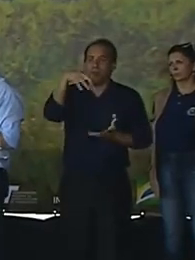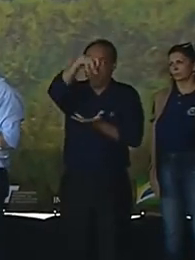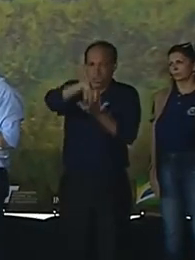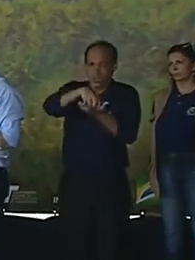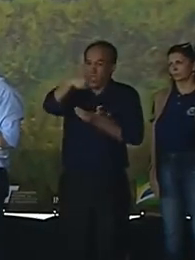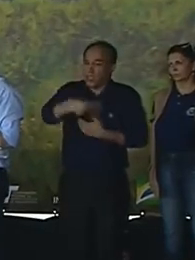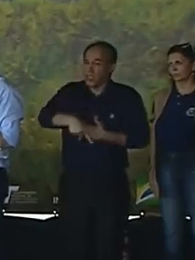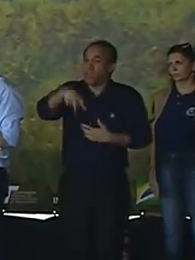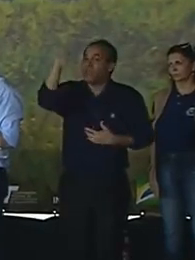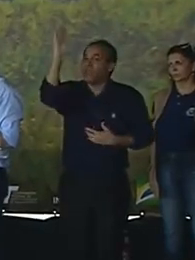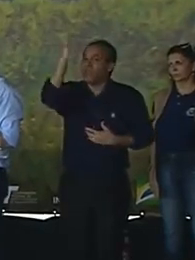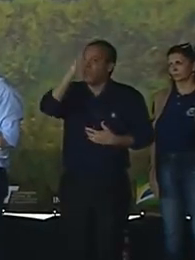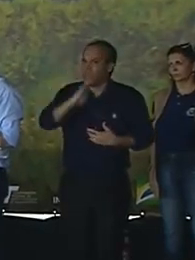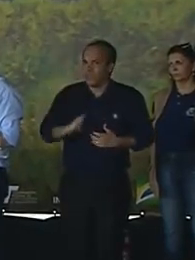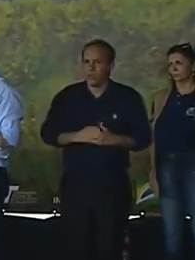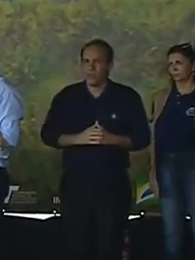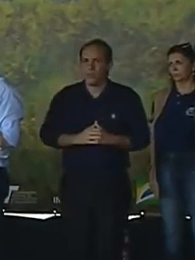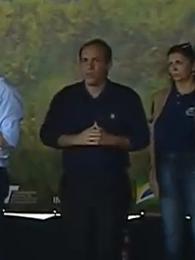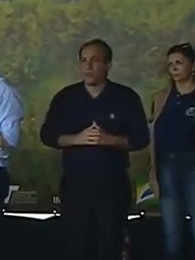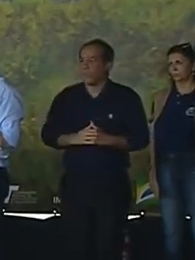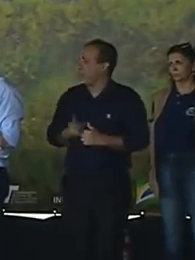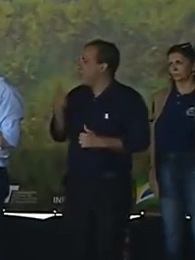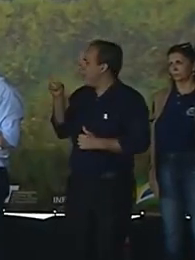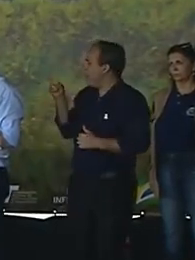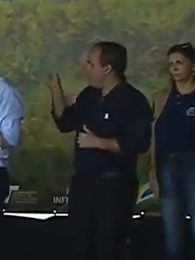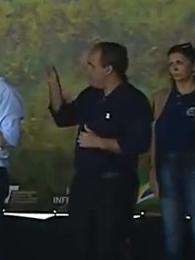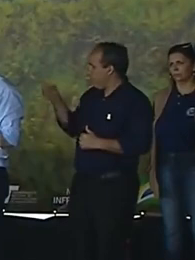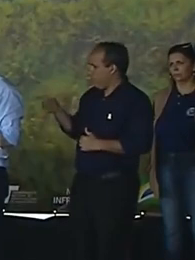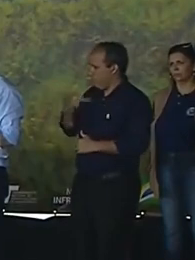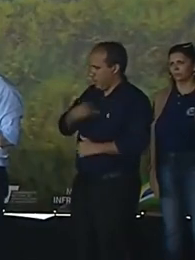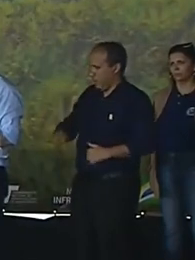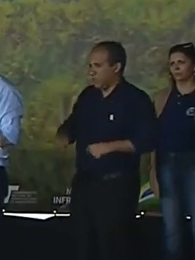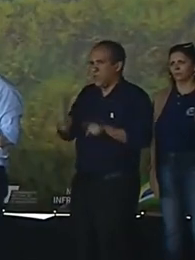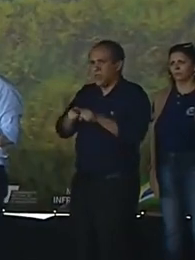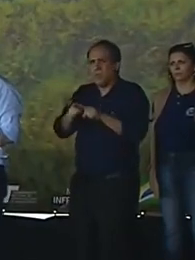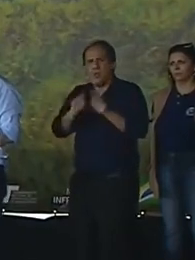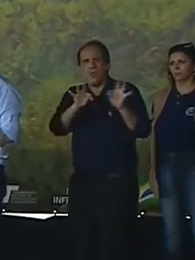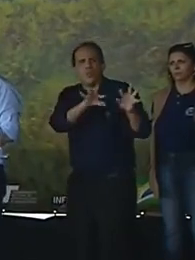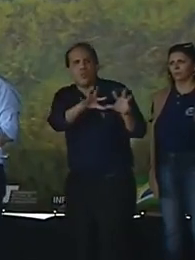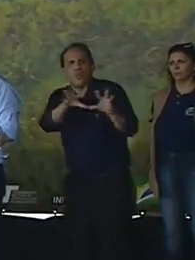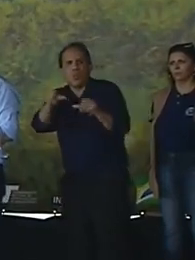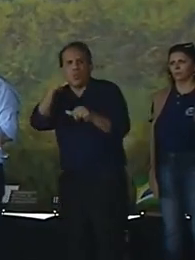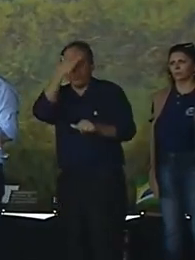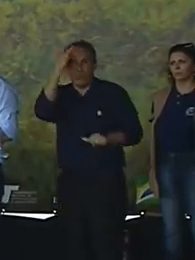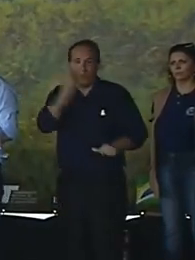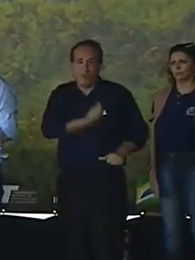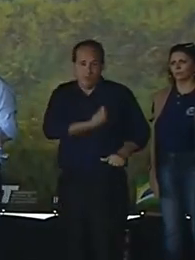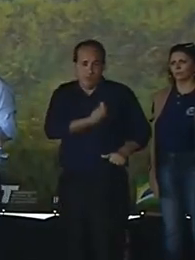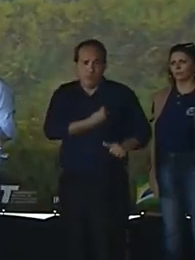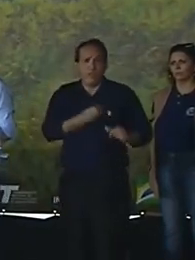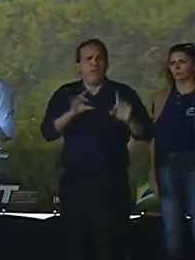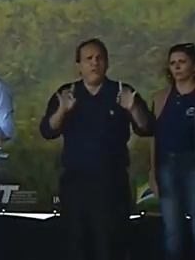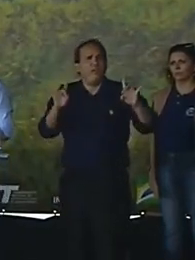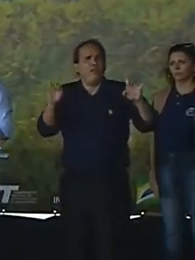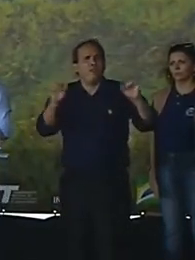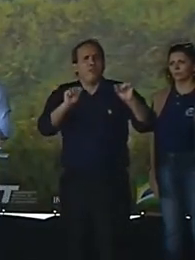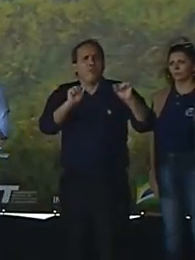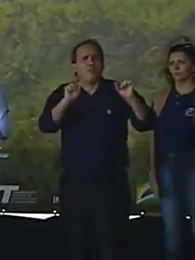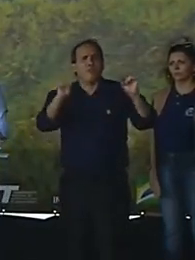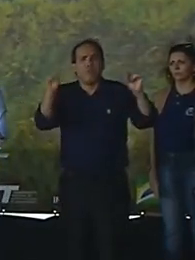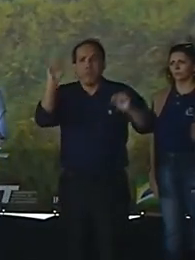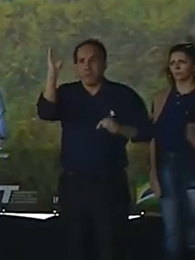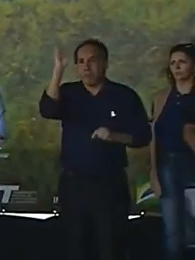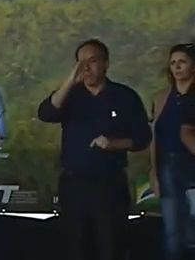país. O senhor, todos os senhores aqui presentes, todos nós, e milhares de brasileiros por